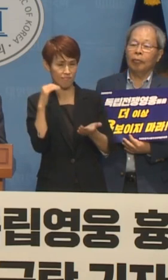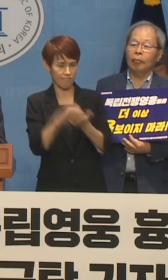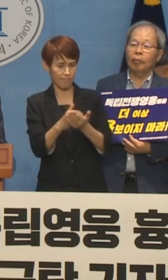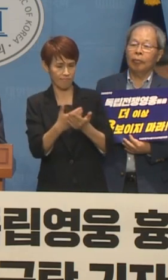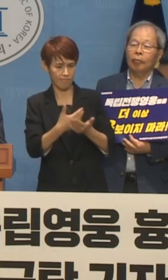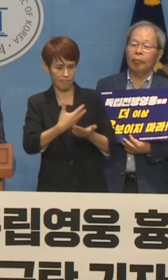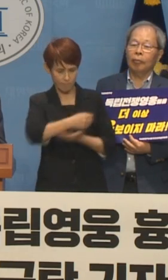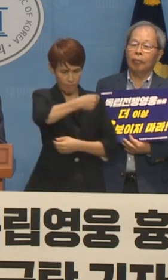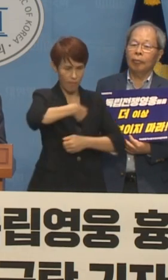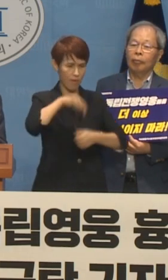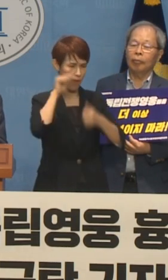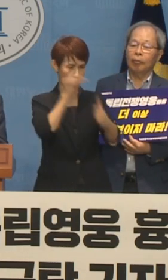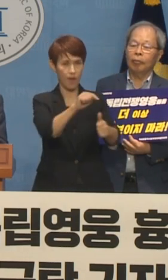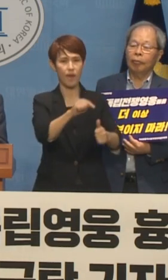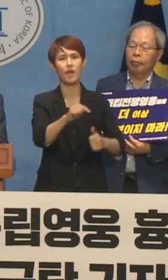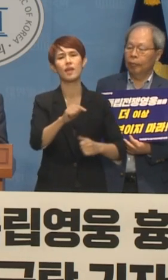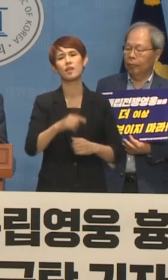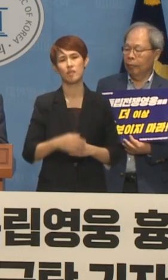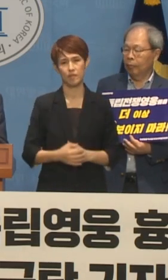것이라고 언명했습니다.